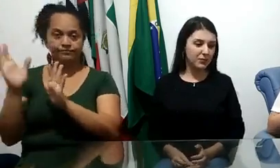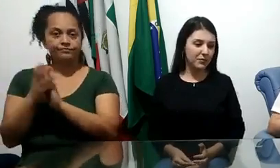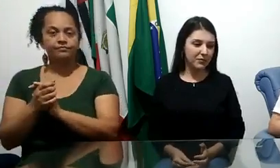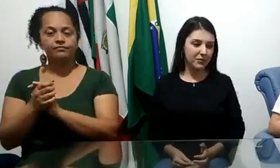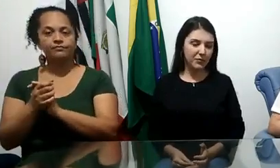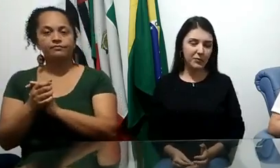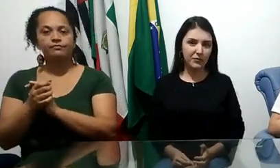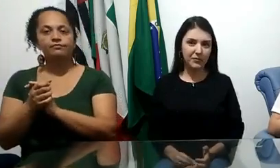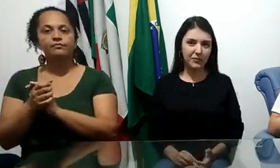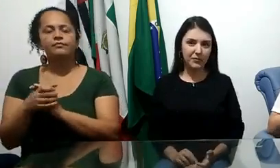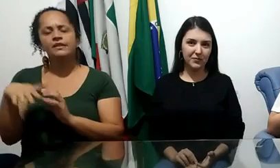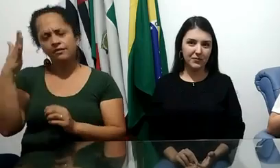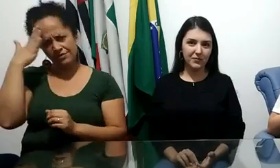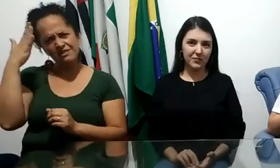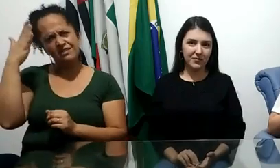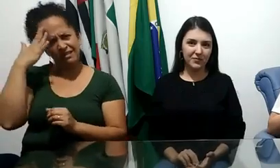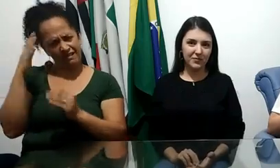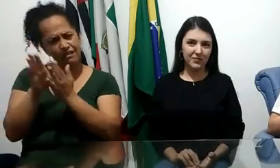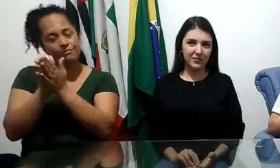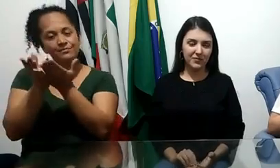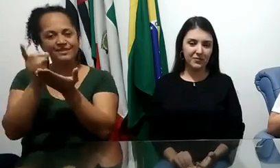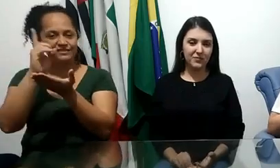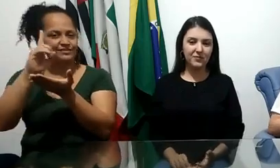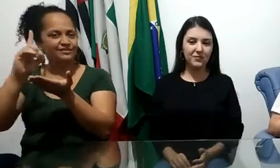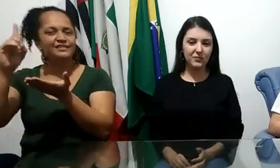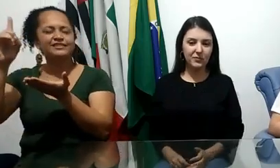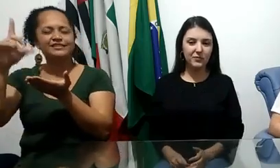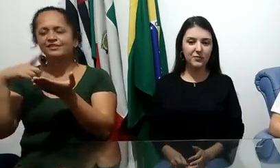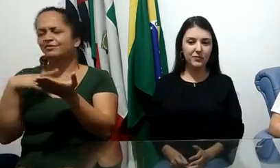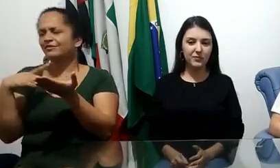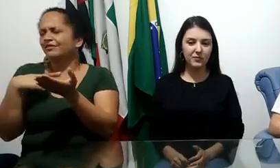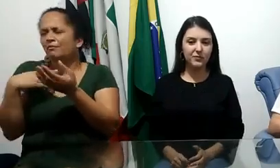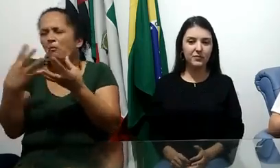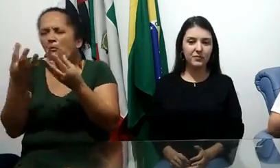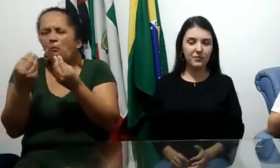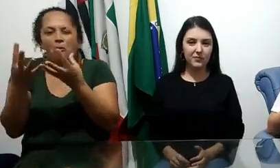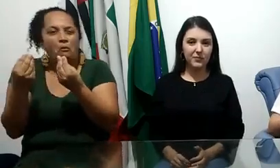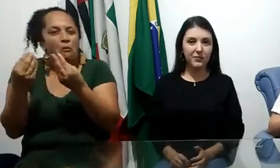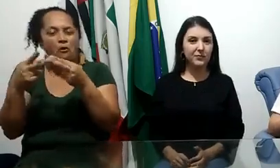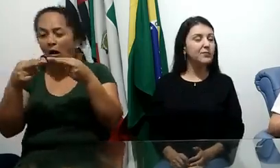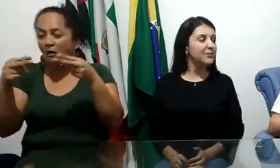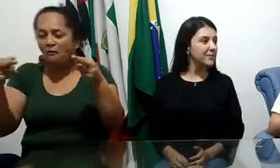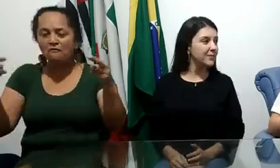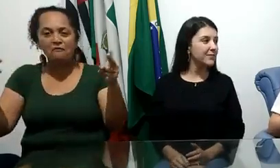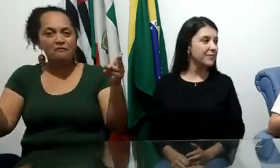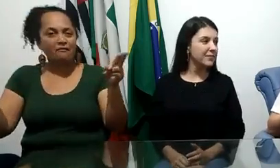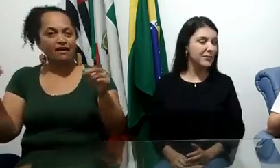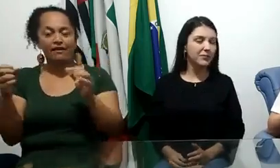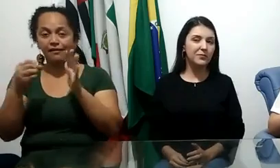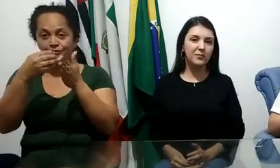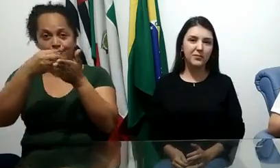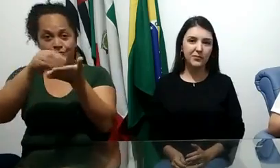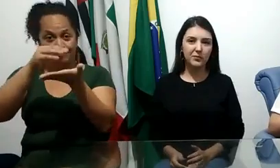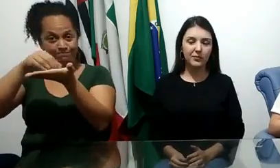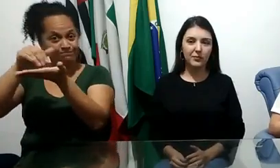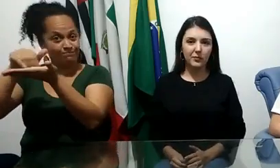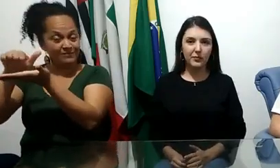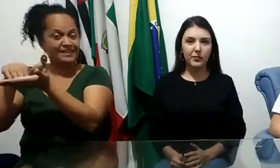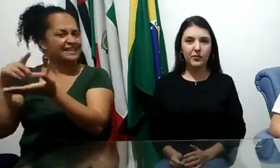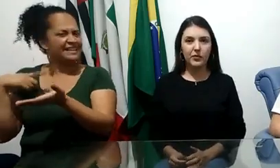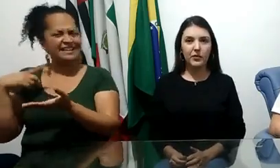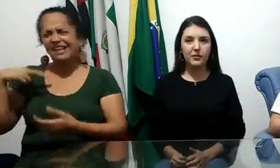que a Bíblia ela é extremamente enriquecedora em todos os assuntos e existem muitas histórias e muitos exemplos que a gente